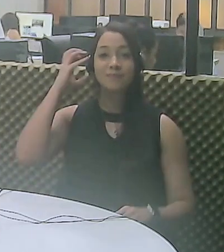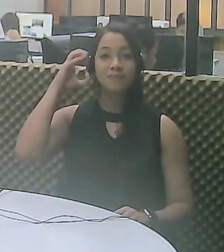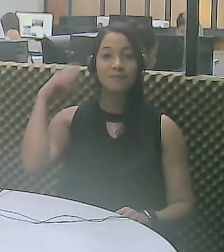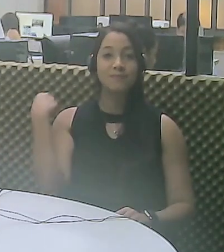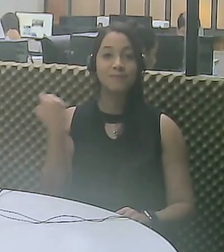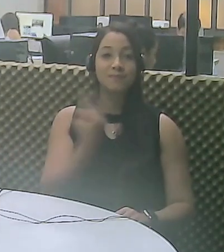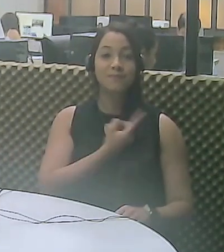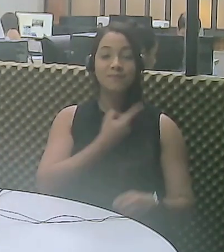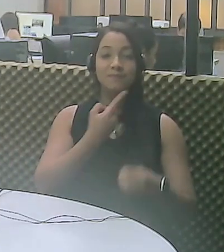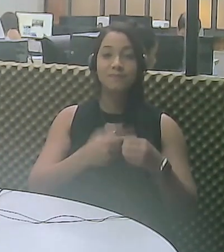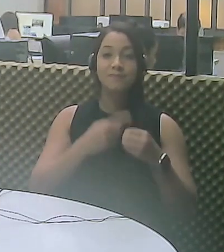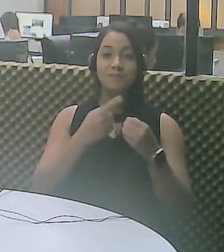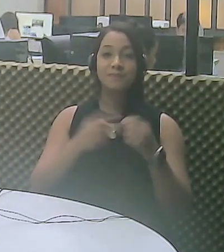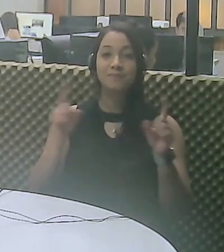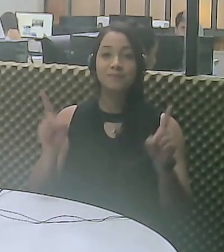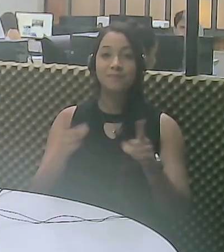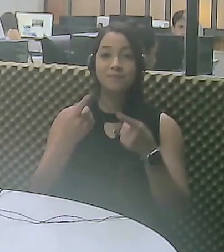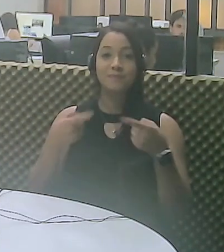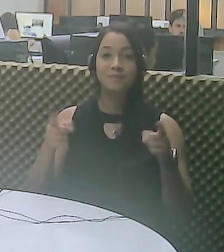Rádio Nossa Cidade.